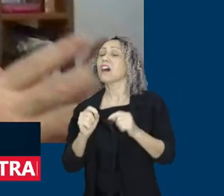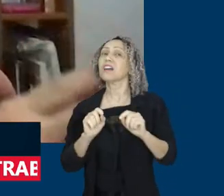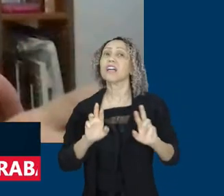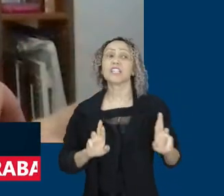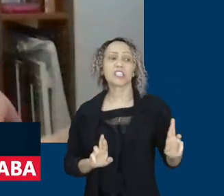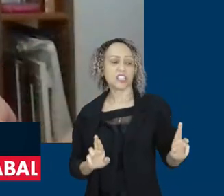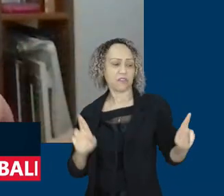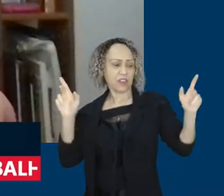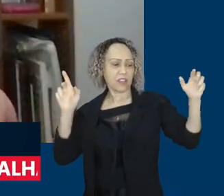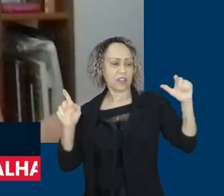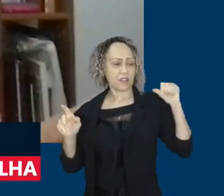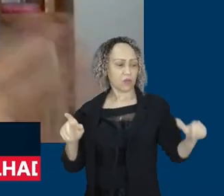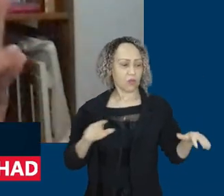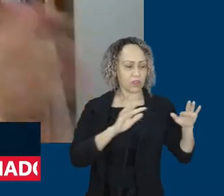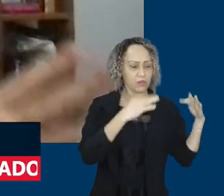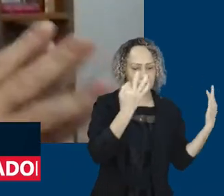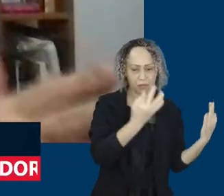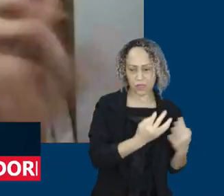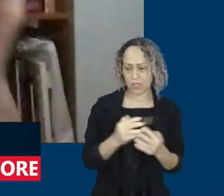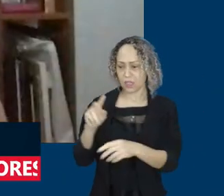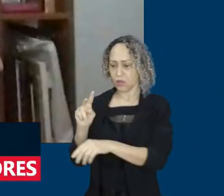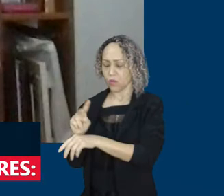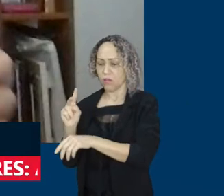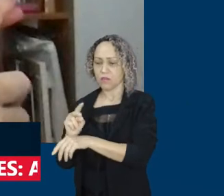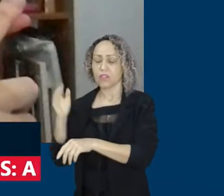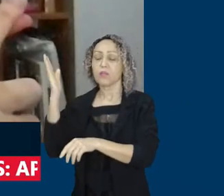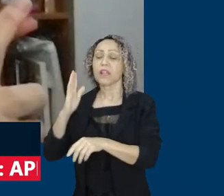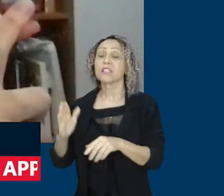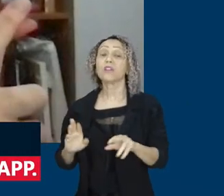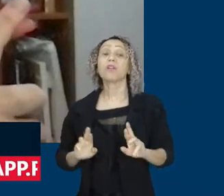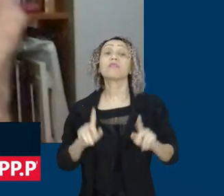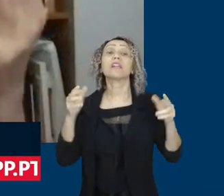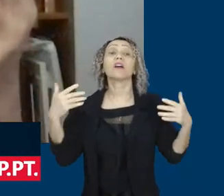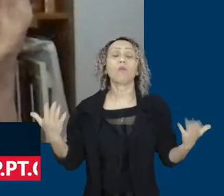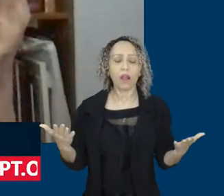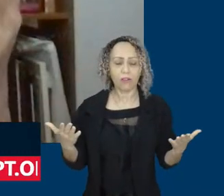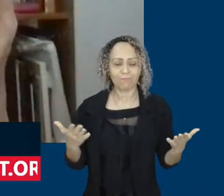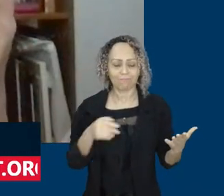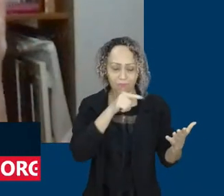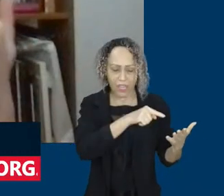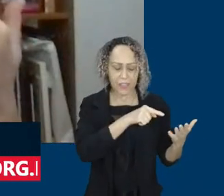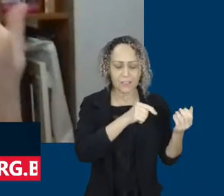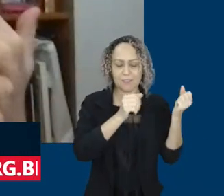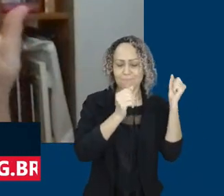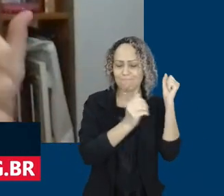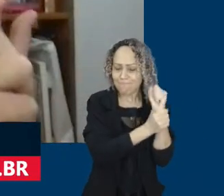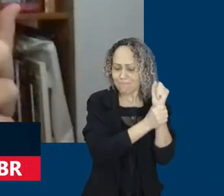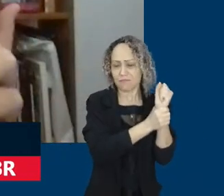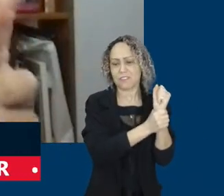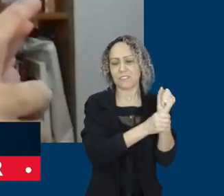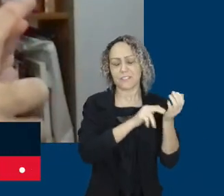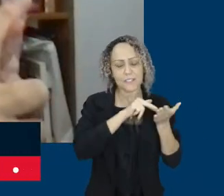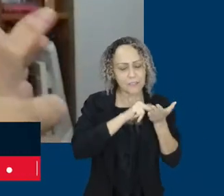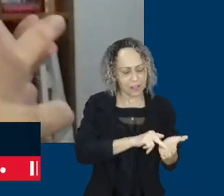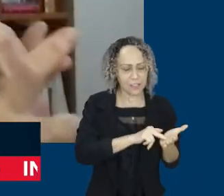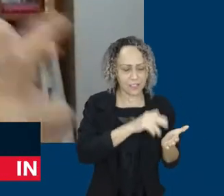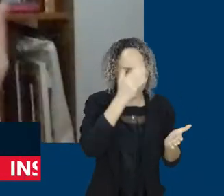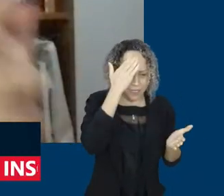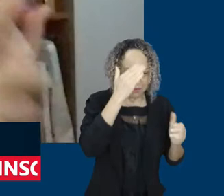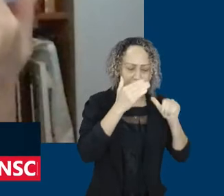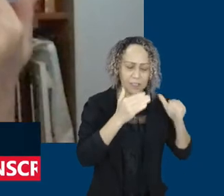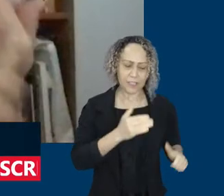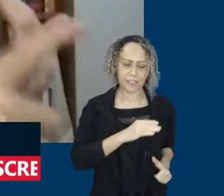pessoas lembram do nosso governo, elas lembram o quê? Que elas tinham emprego, elas lembram que com Bolsa Família elas conseguiam